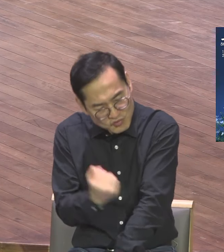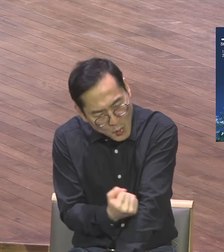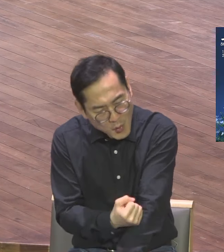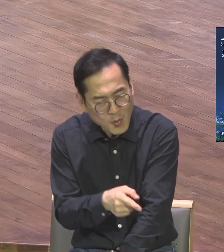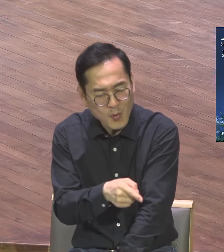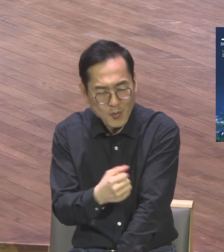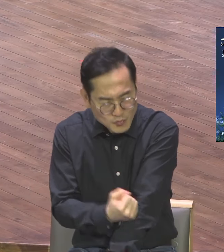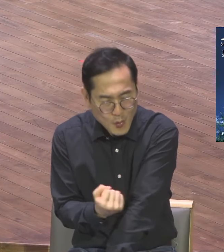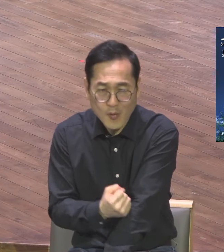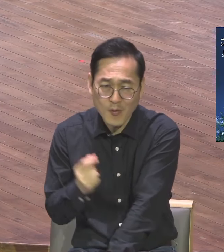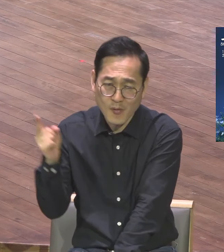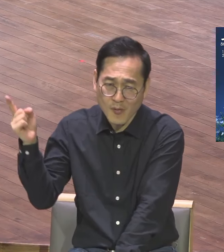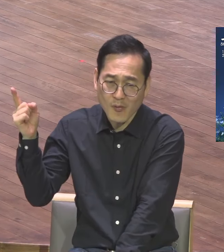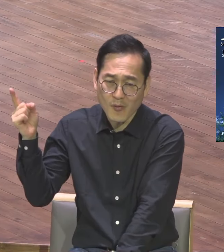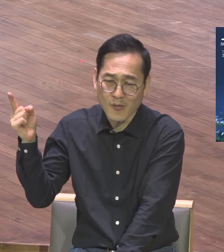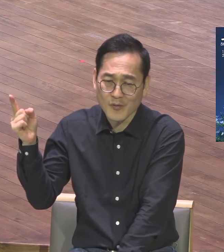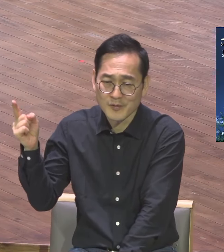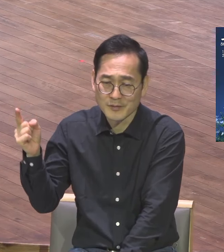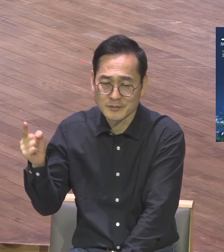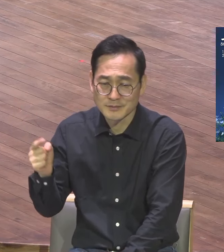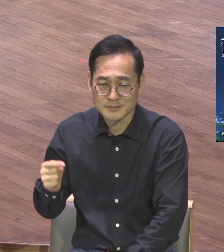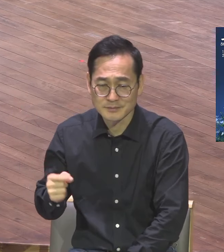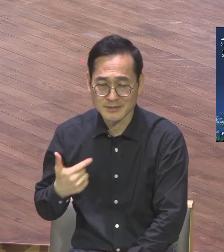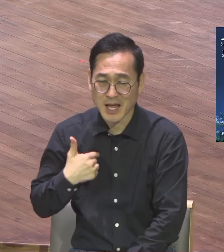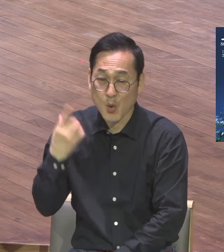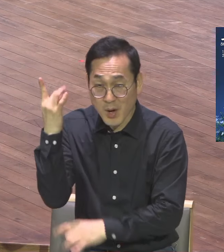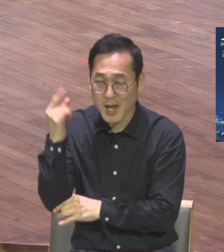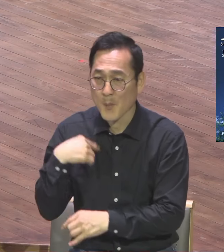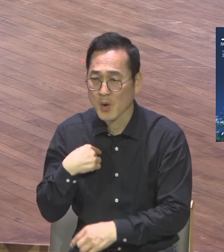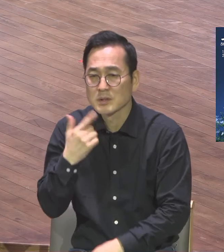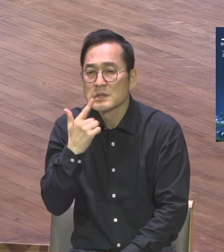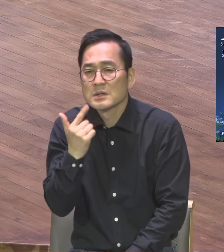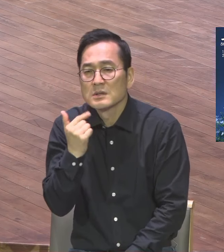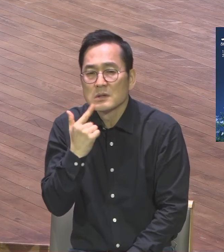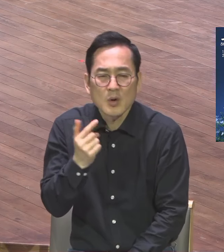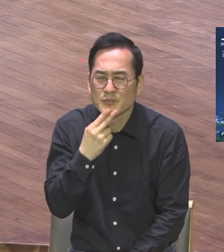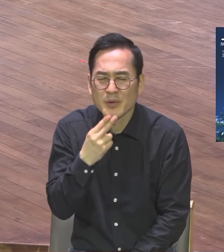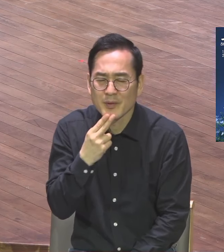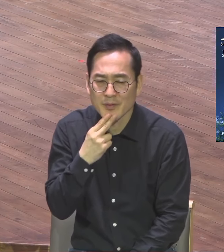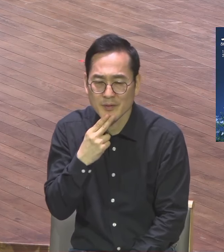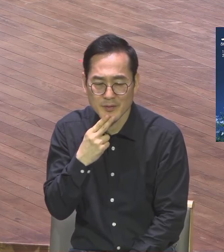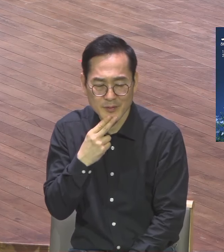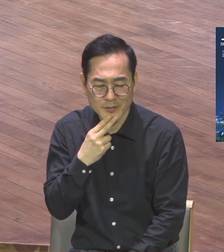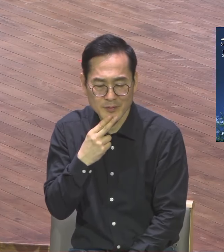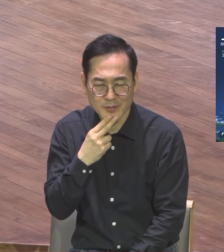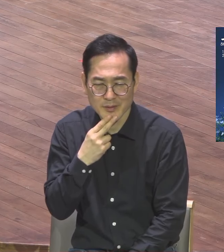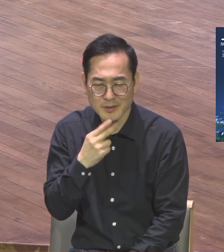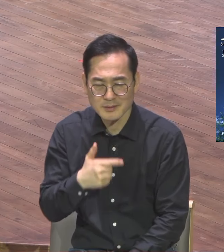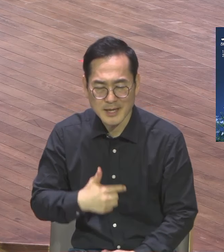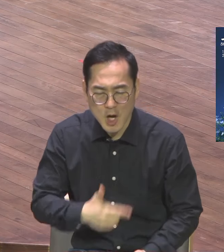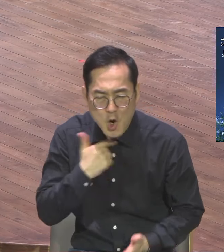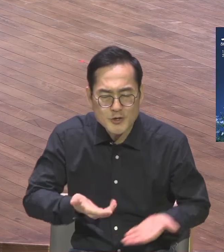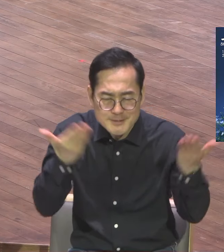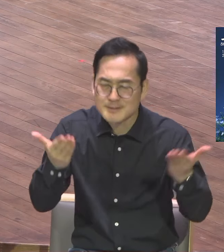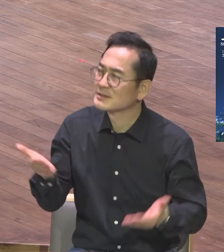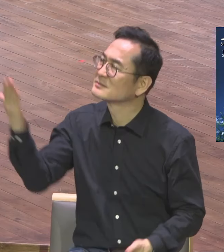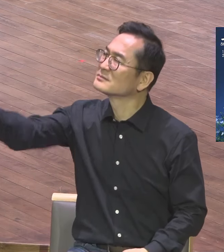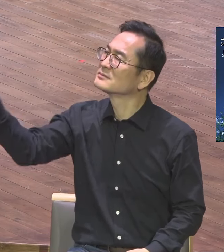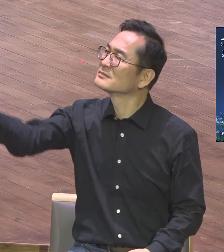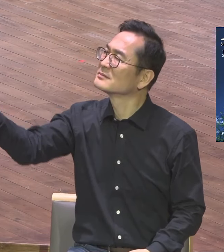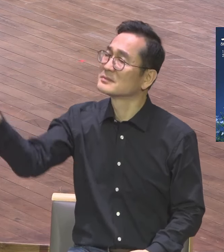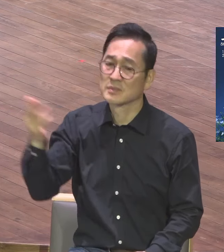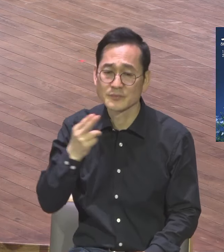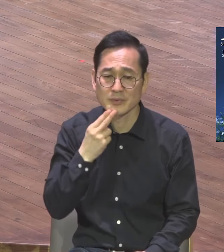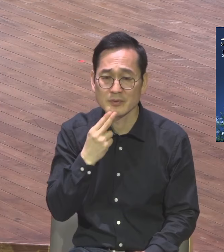우리가 물론 뭐 주 일하면서 무슨 뭘 바라고 합니까? 내가 이렇게 했으니 하나님 바라지 않아요. 너무